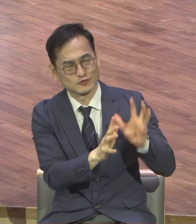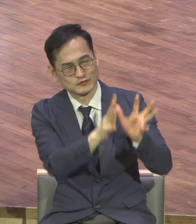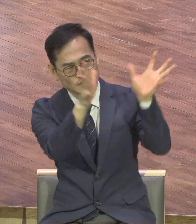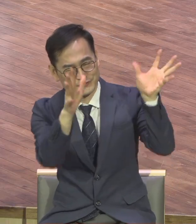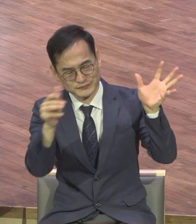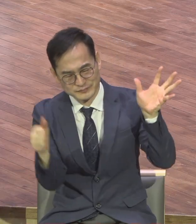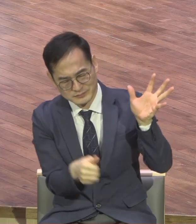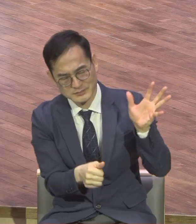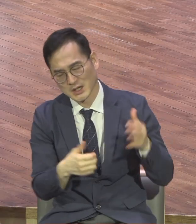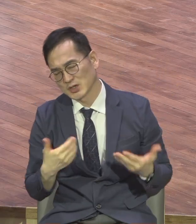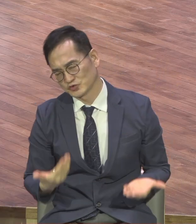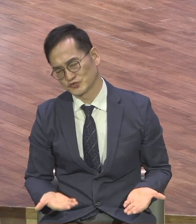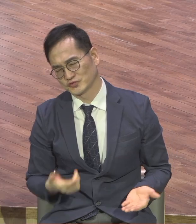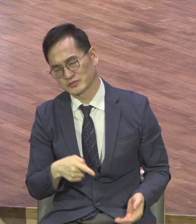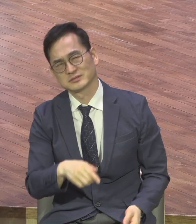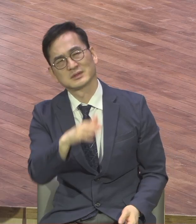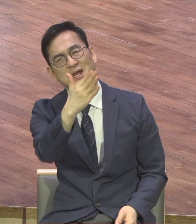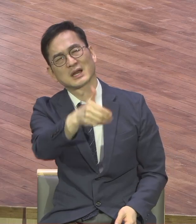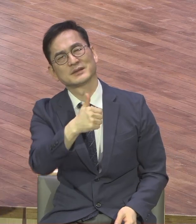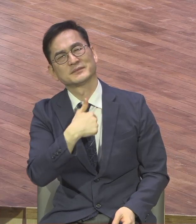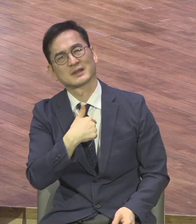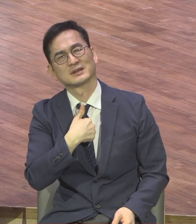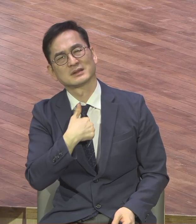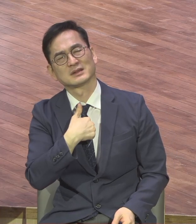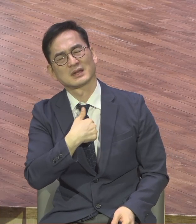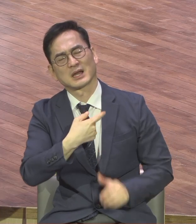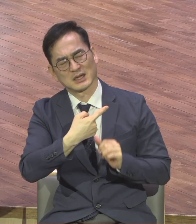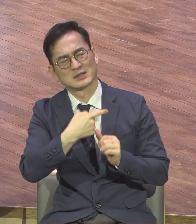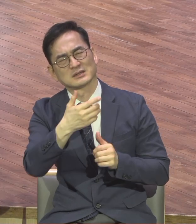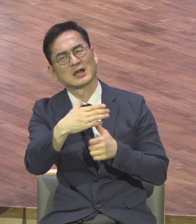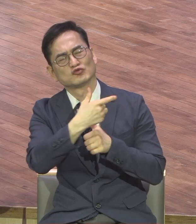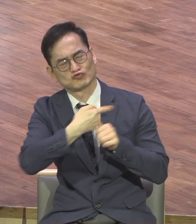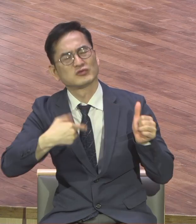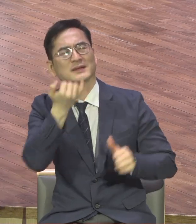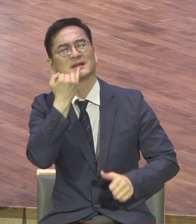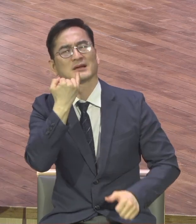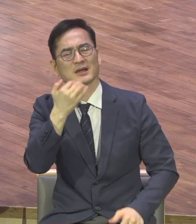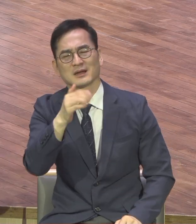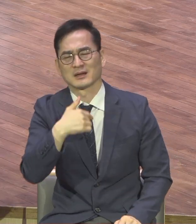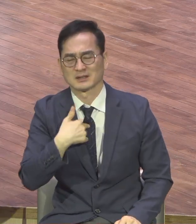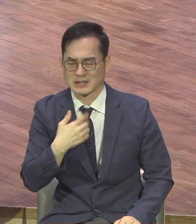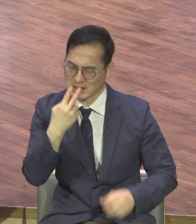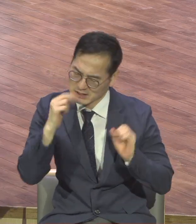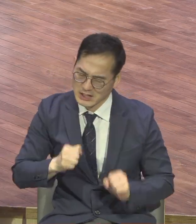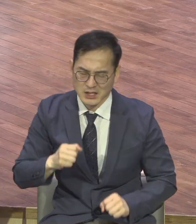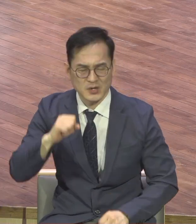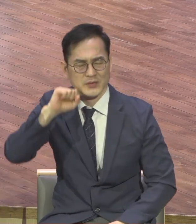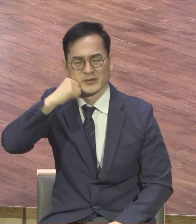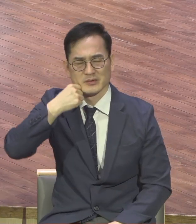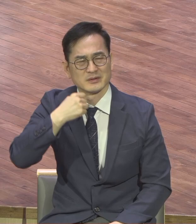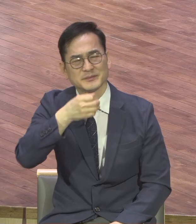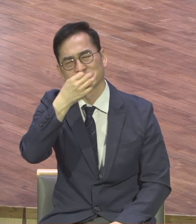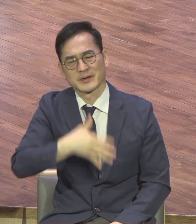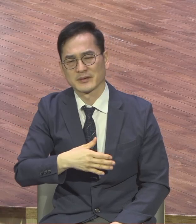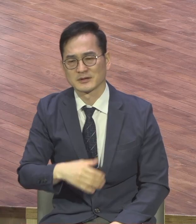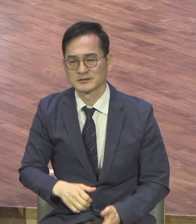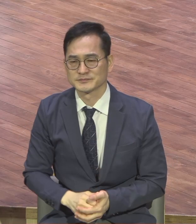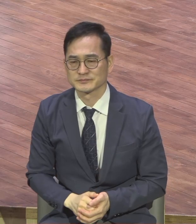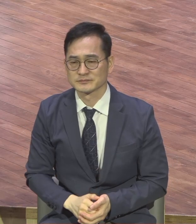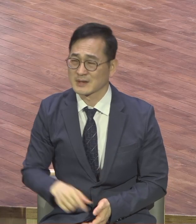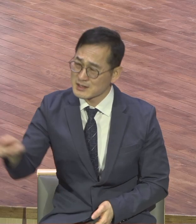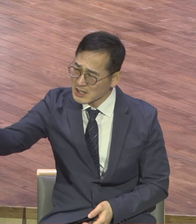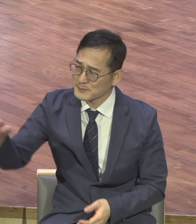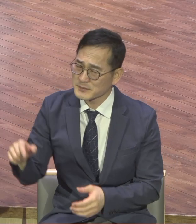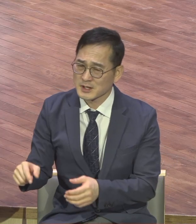영혼을 받아 주시옵소서. 난 더 이상 살 이유가 없습니다. 자, 3절 보세요. 주여 그들이 주의 선지자들을